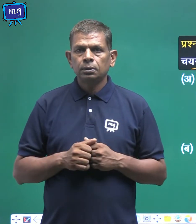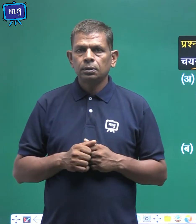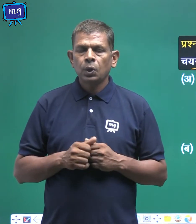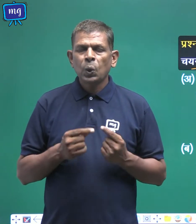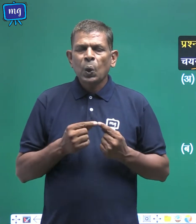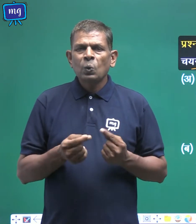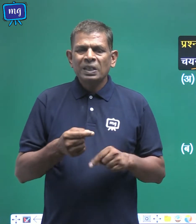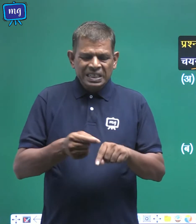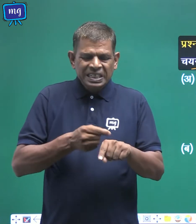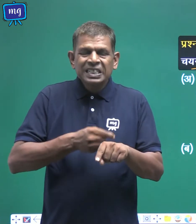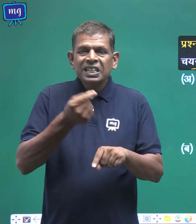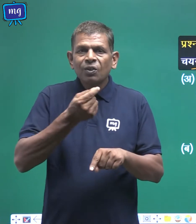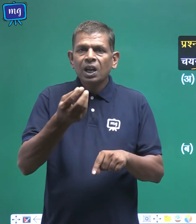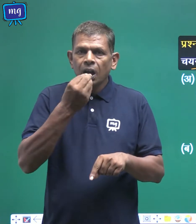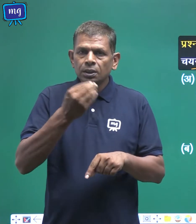केवल चावल खाने से